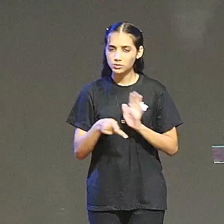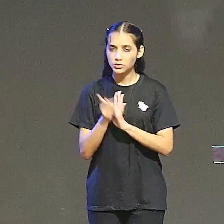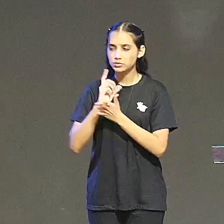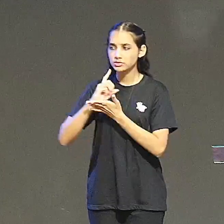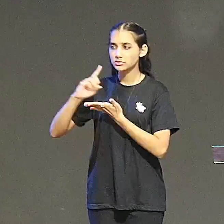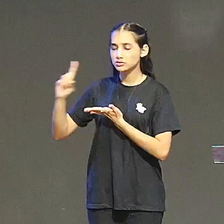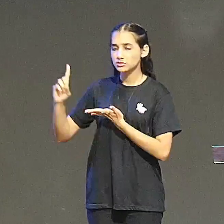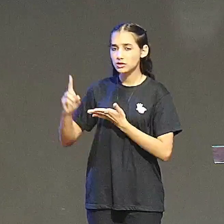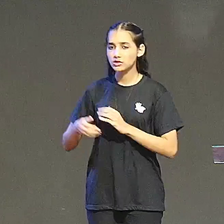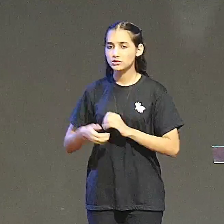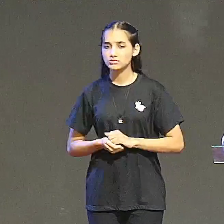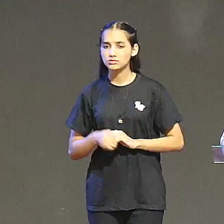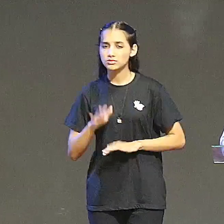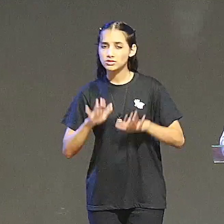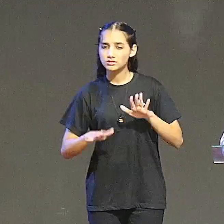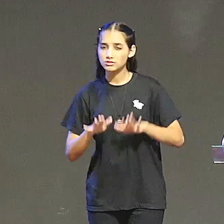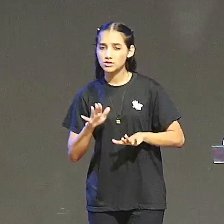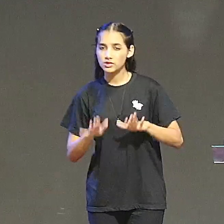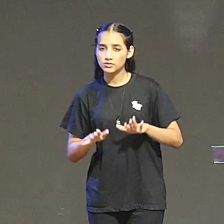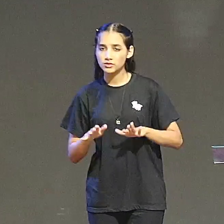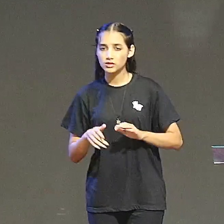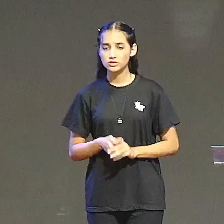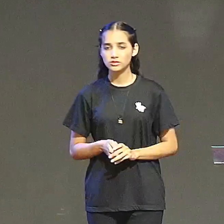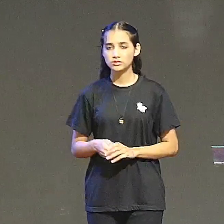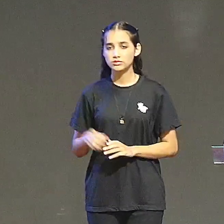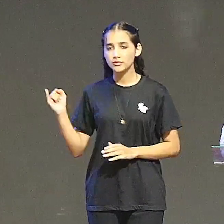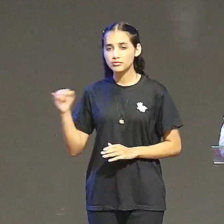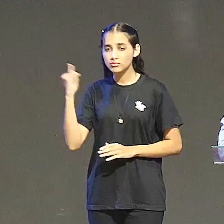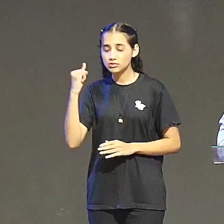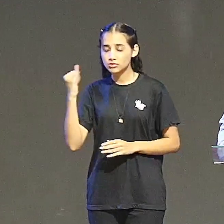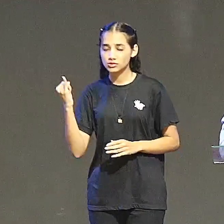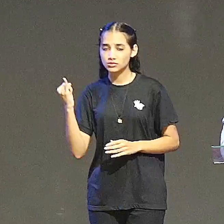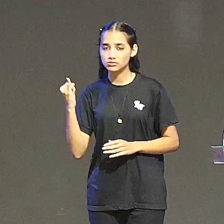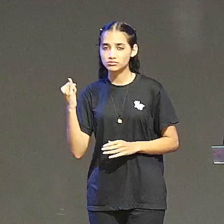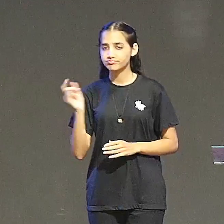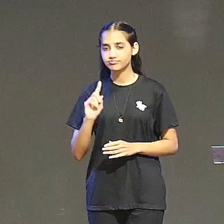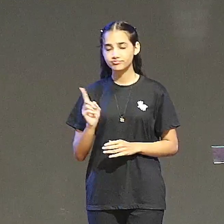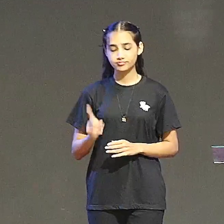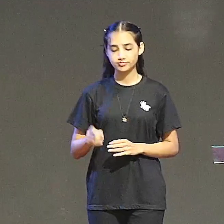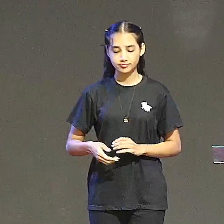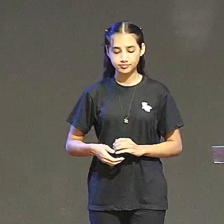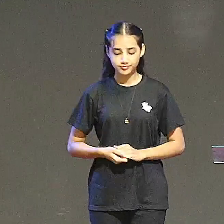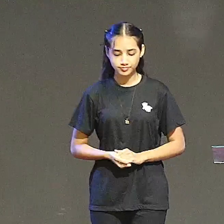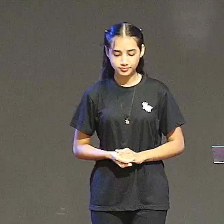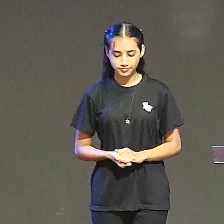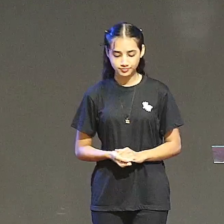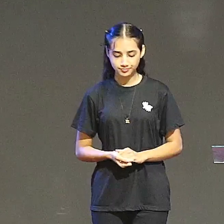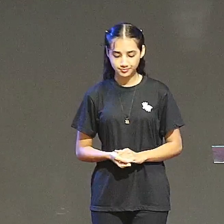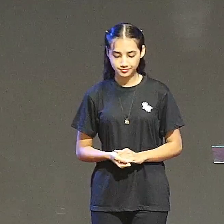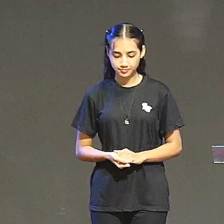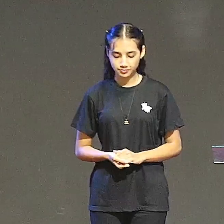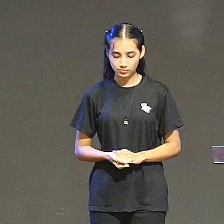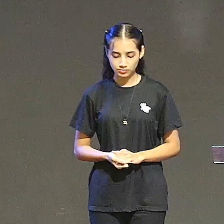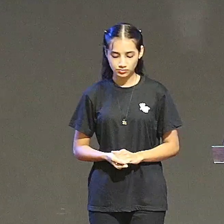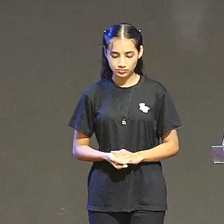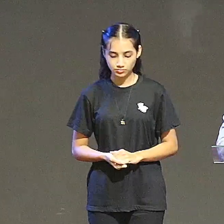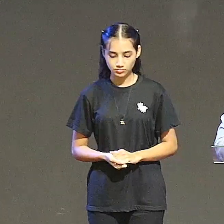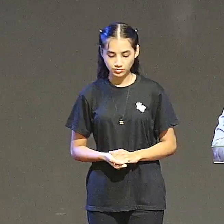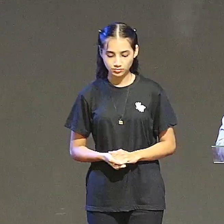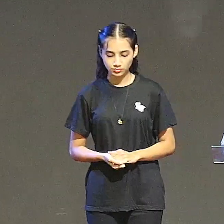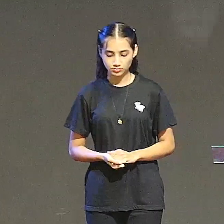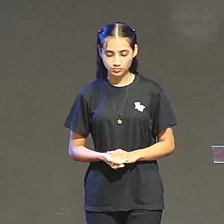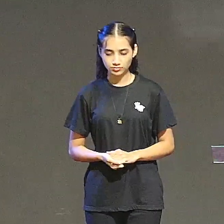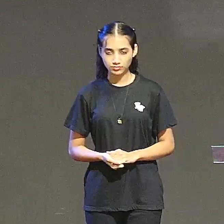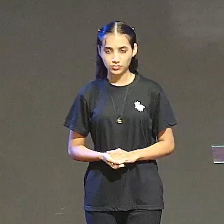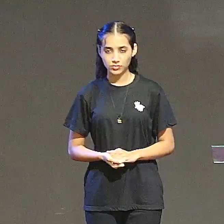usando sem um entendimento pleno do tamanho do que isso significa você entender